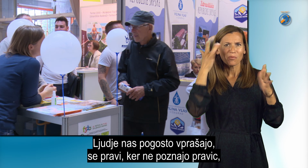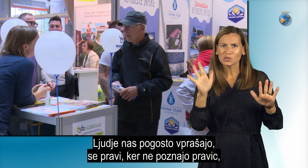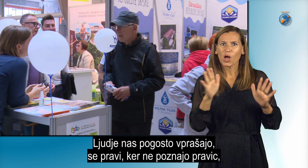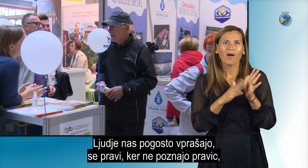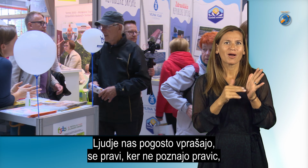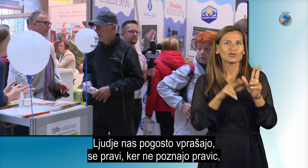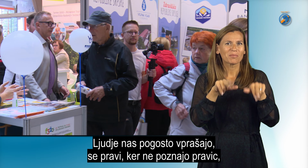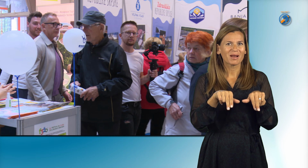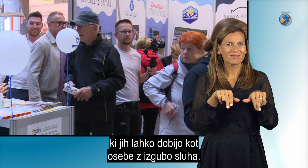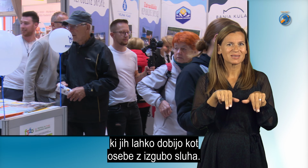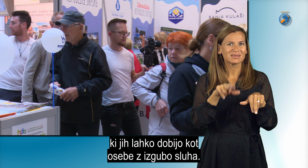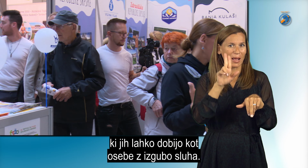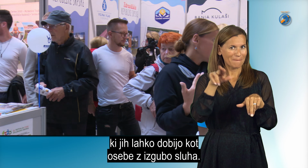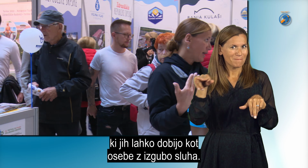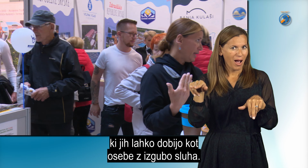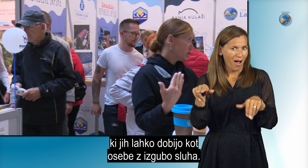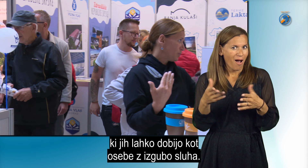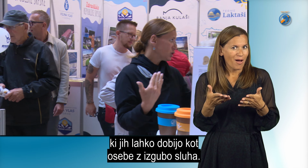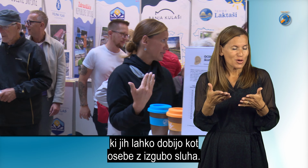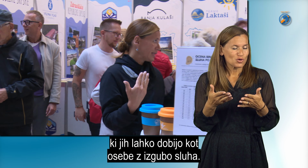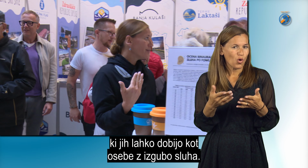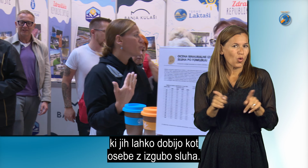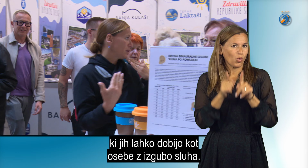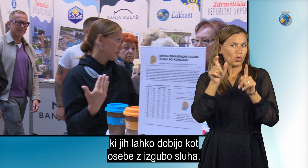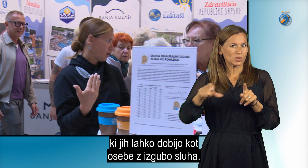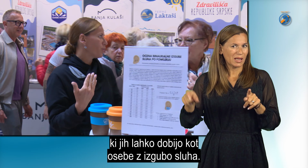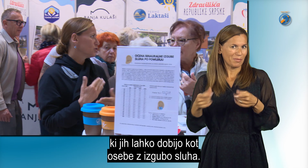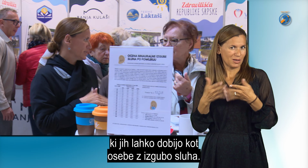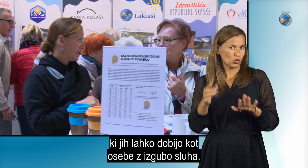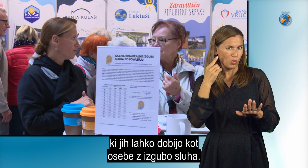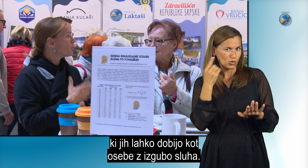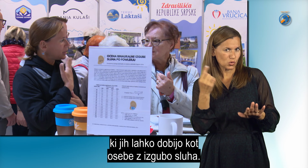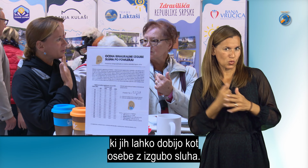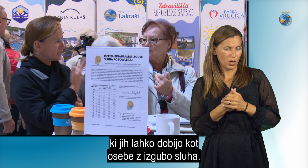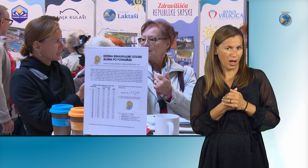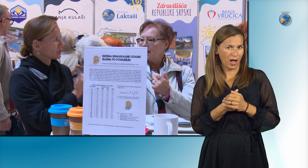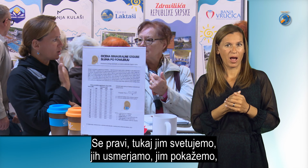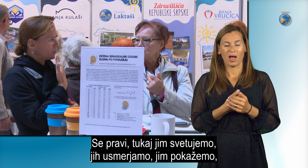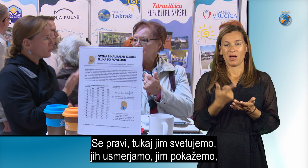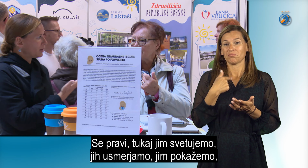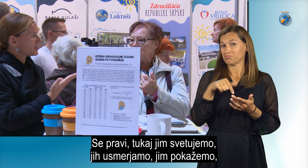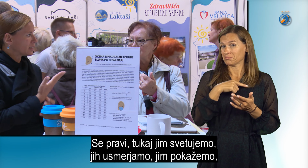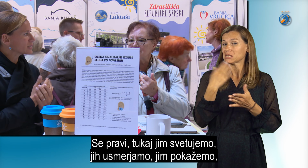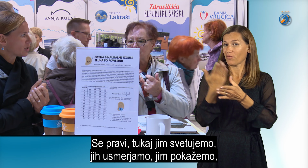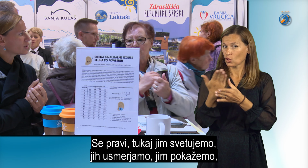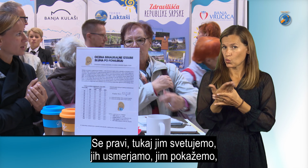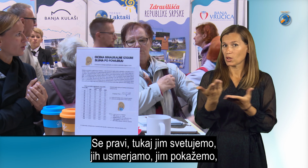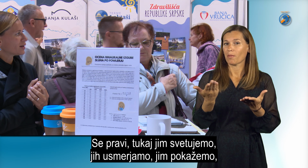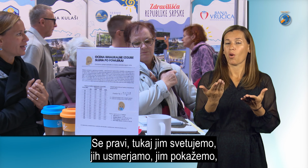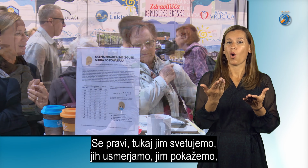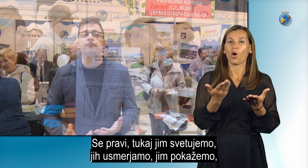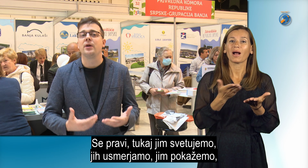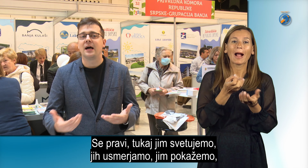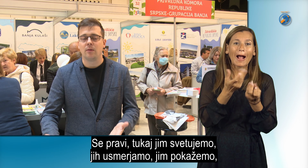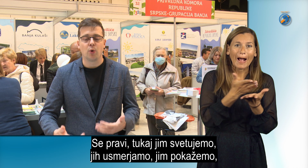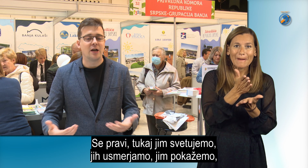poznajo pravic, ki jih lahko dobijo kot osebe z izgubo sluha. Se pravi, tukaj jim svetujemo, jih